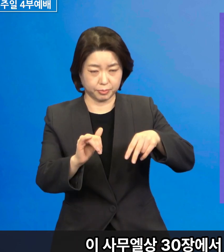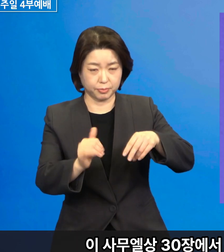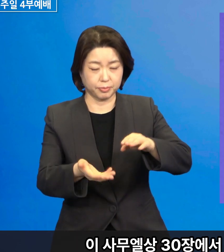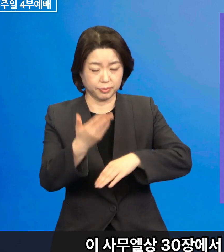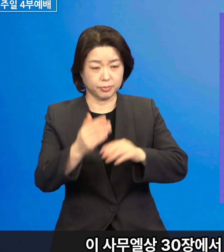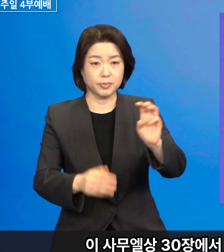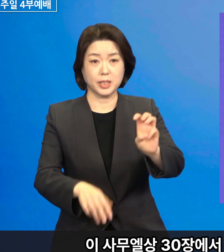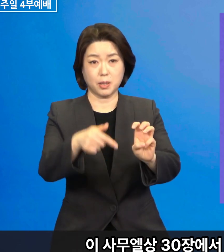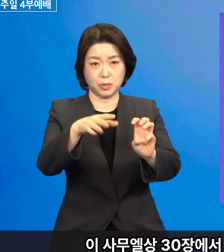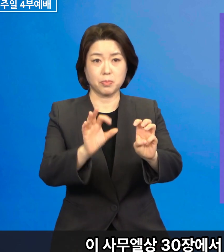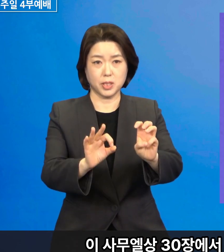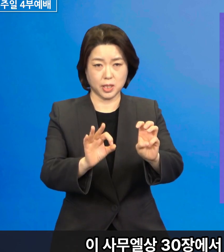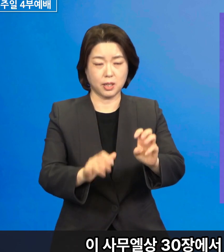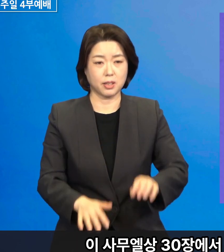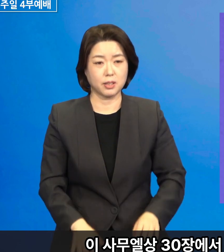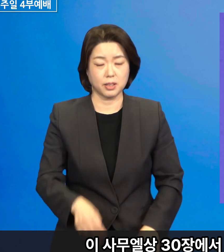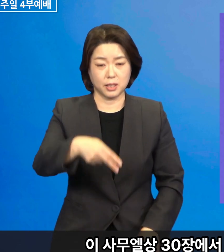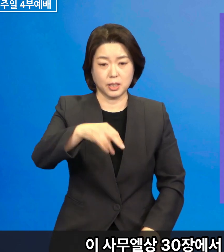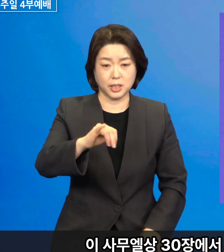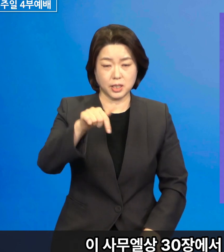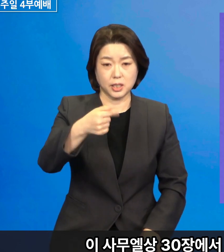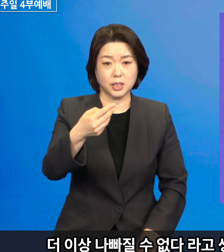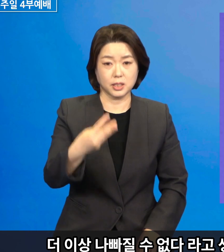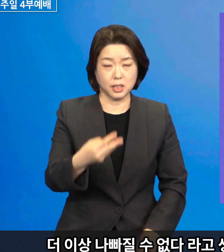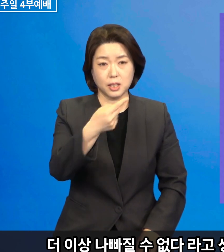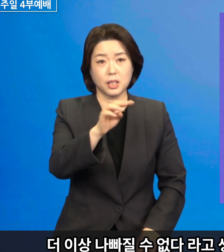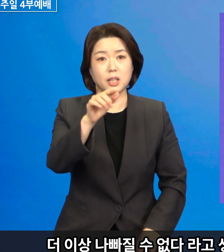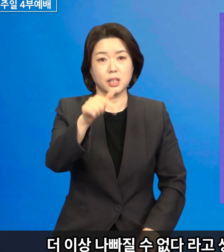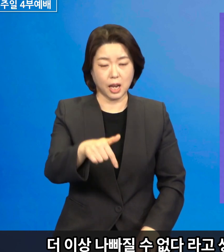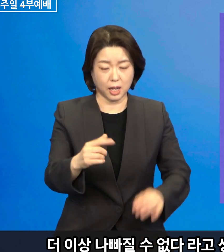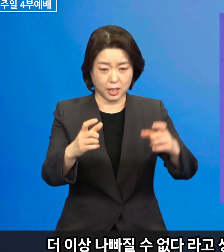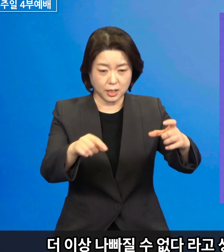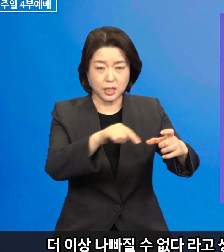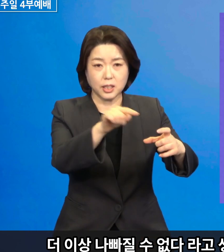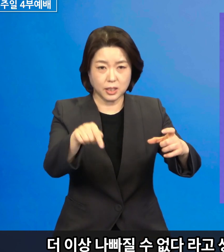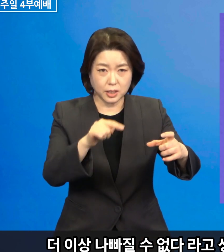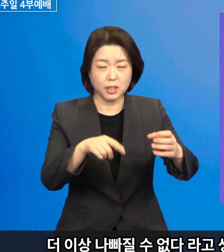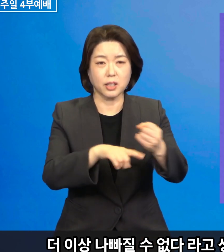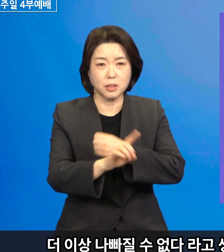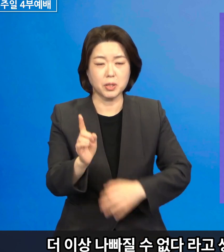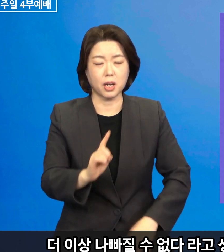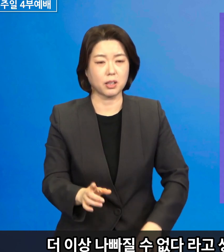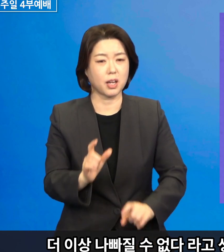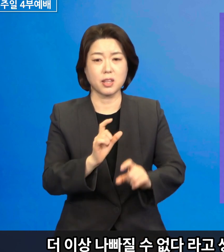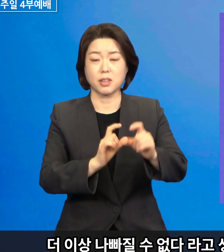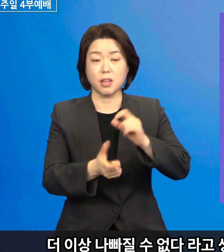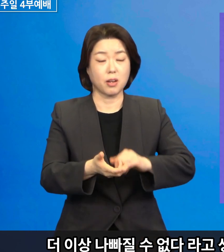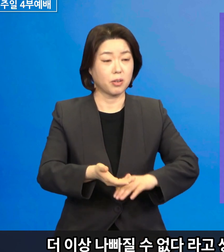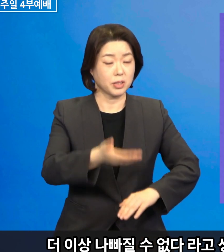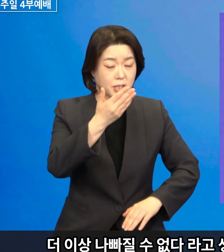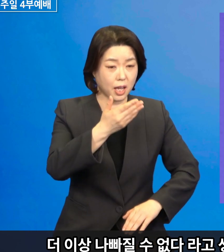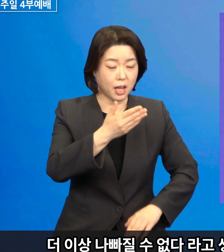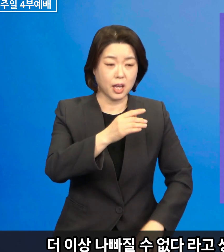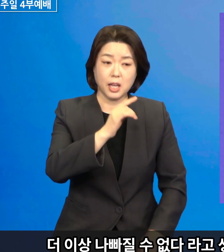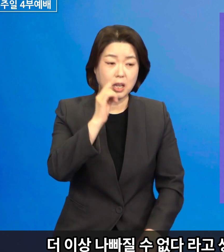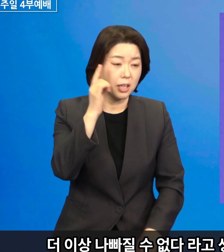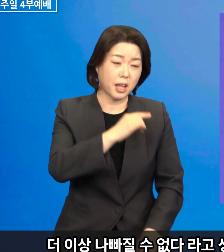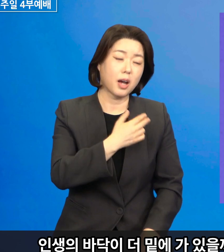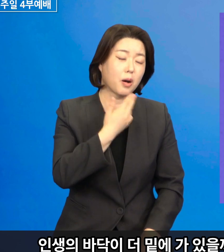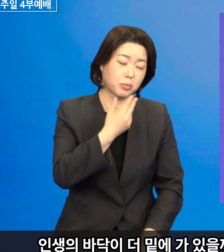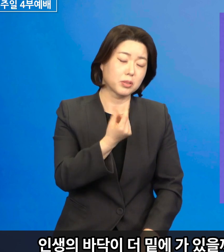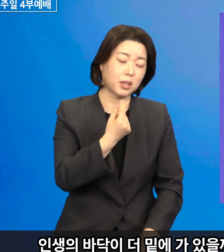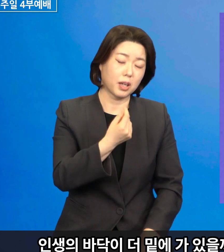30장에서 이 시글락의 의미가 뭐냐? 더 이상 나빠질 수 없다라고 생각한 이후에 찾아온 환난입니다.